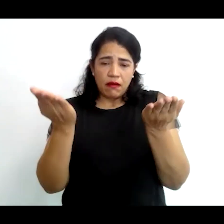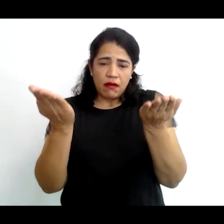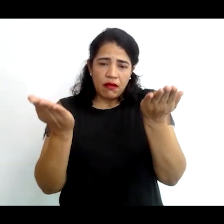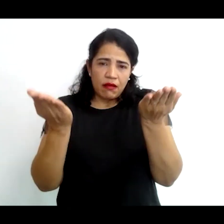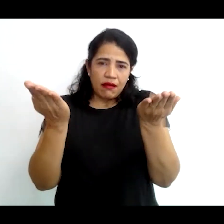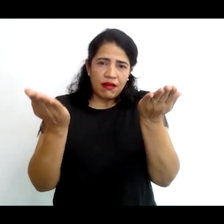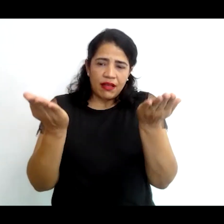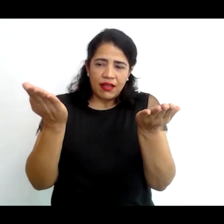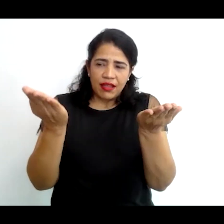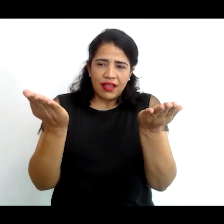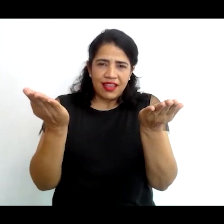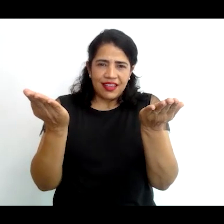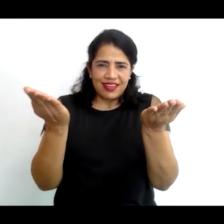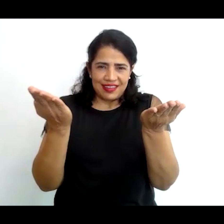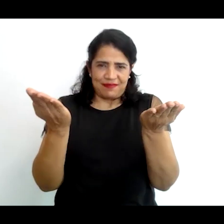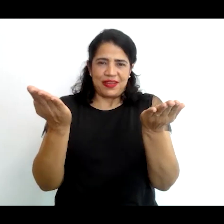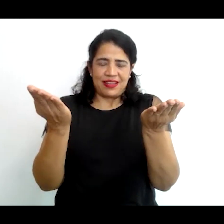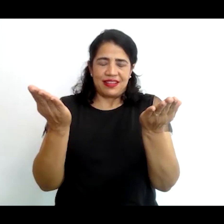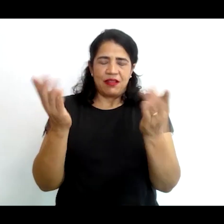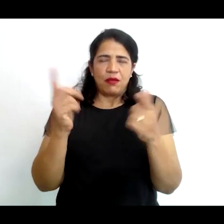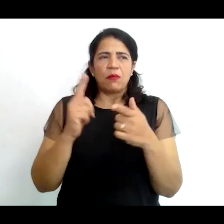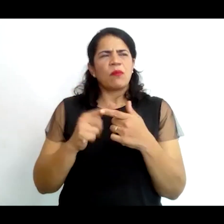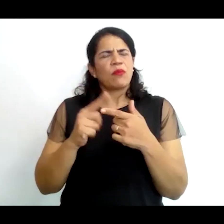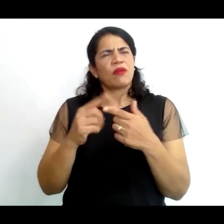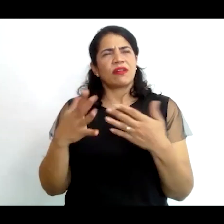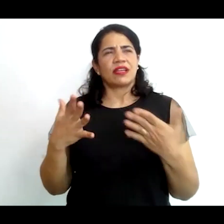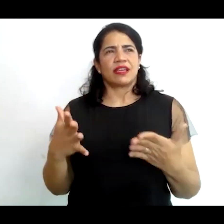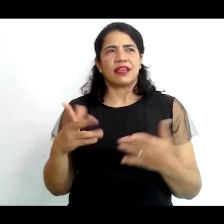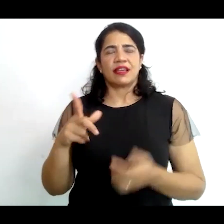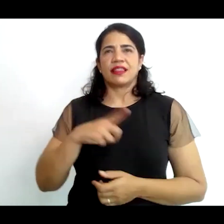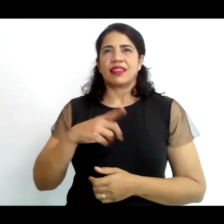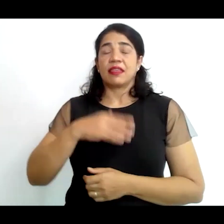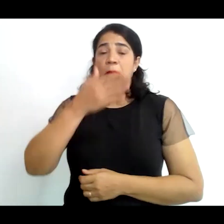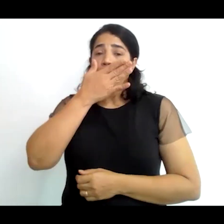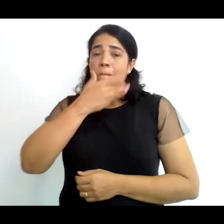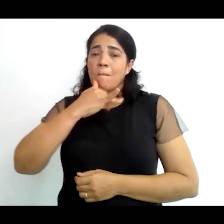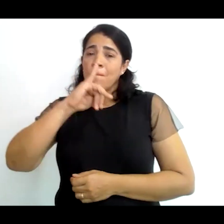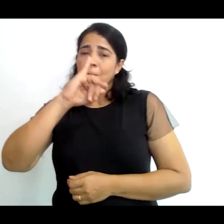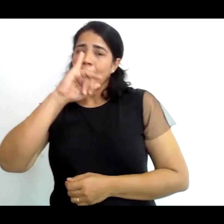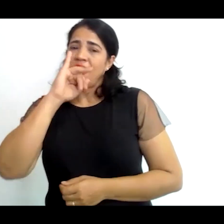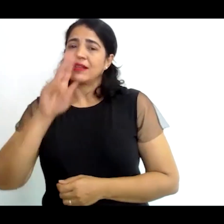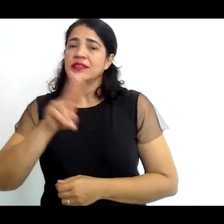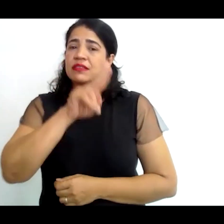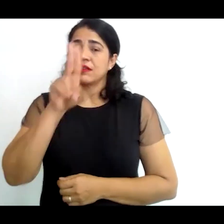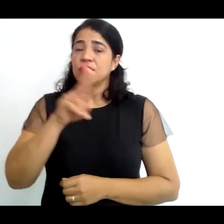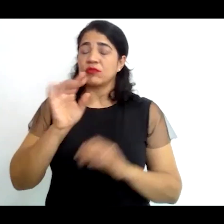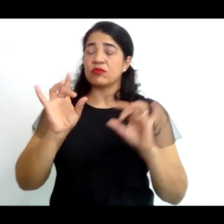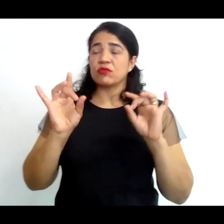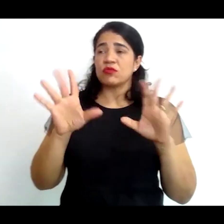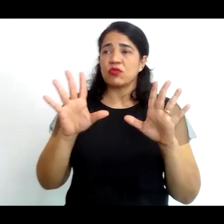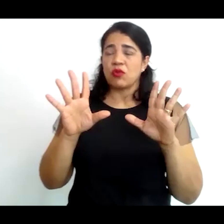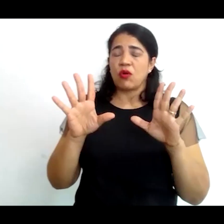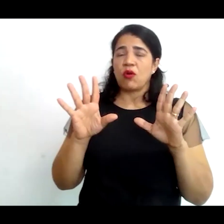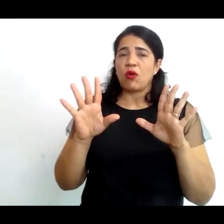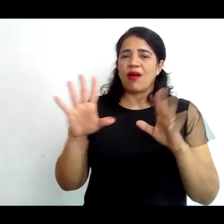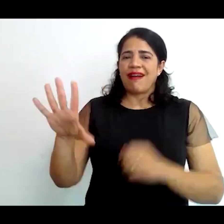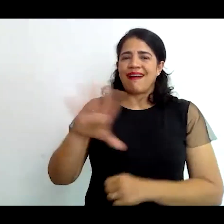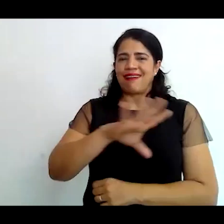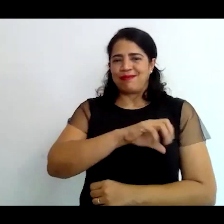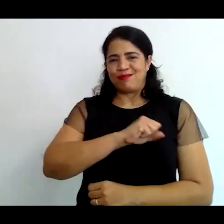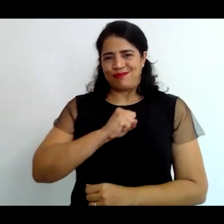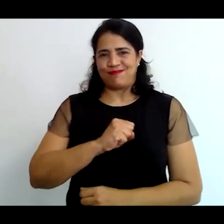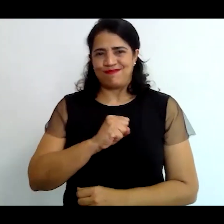usam somente o amor na criação dos filhos, e os filhos crescem sem restrição e sem